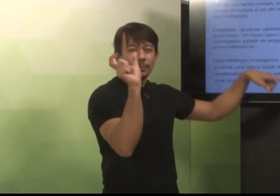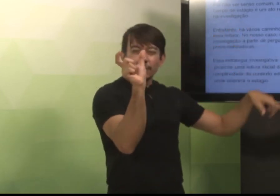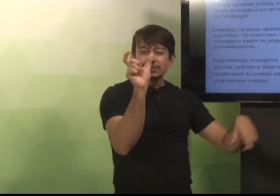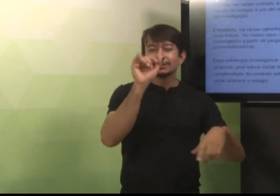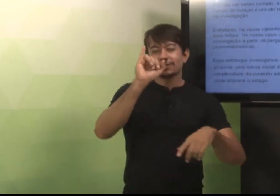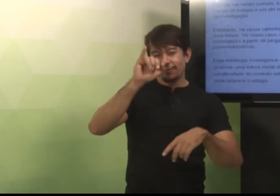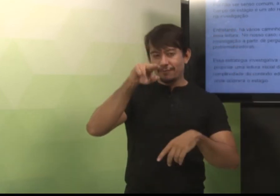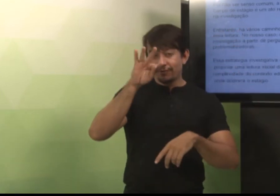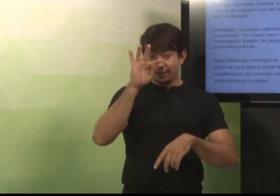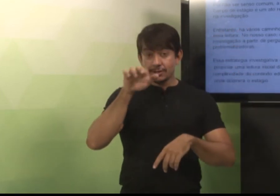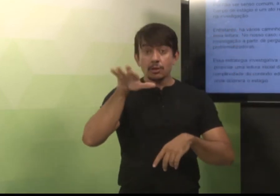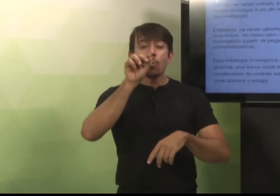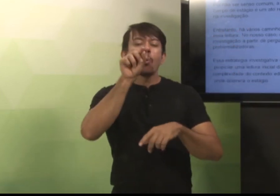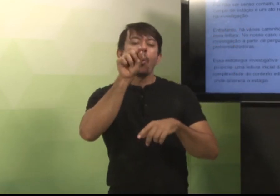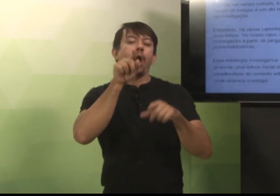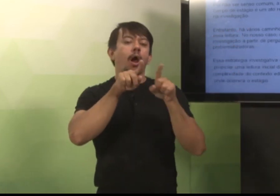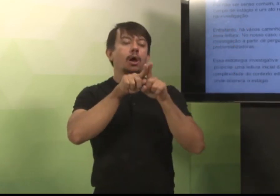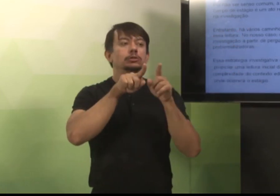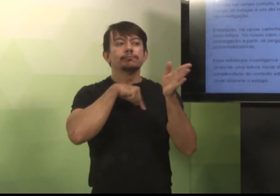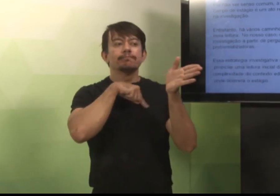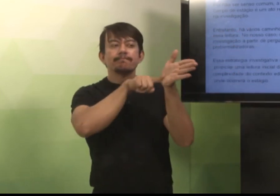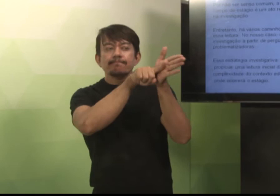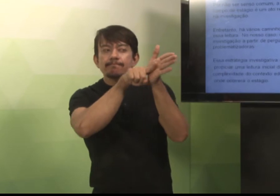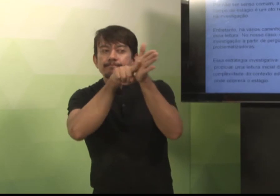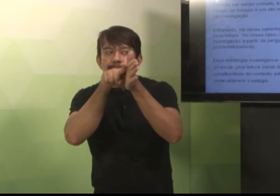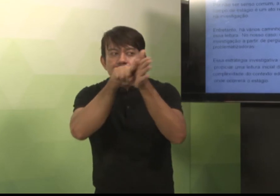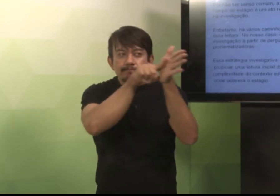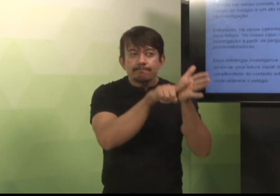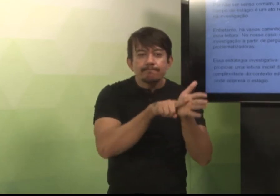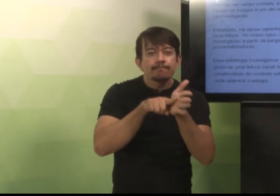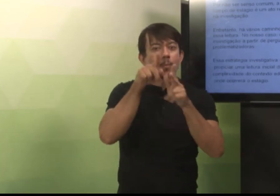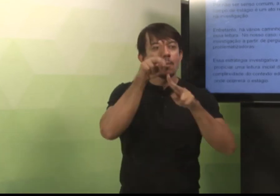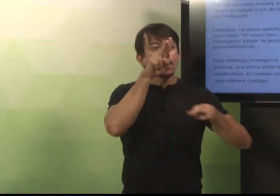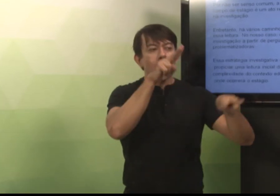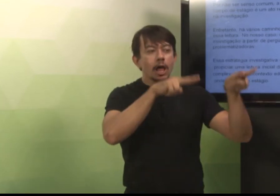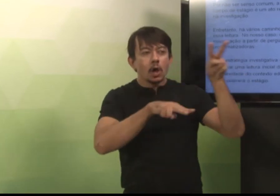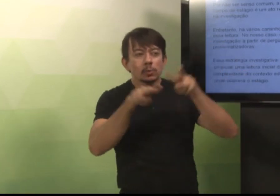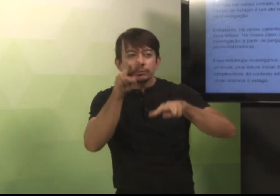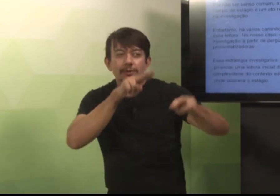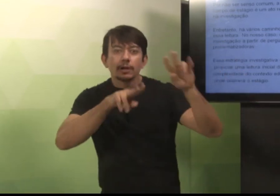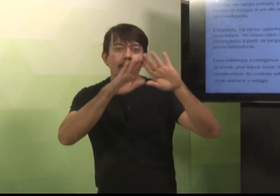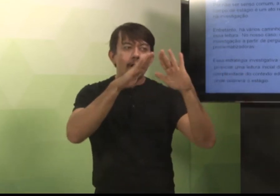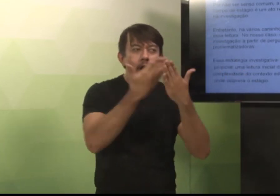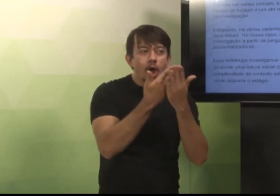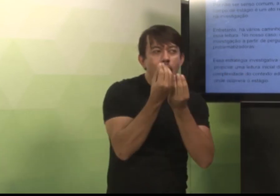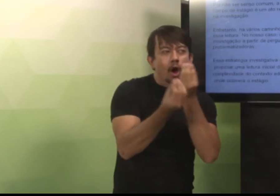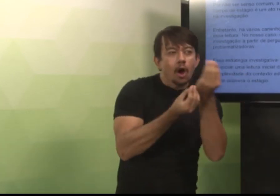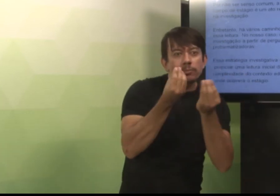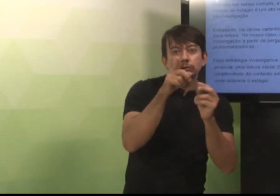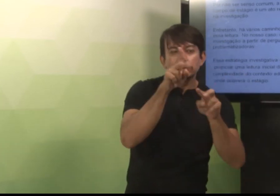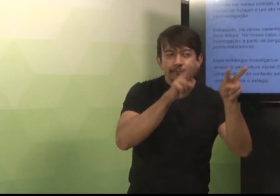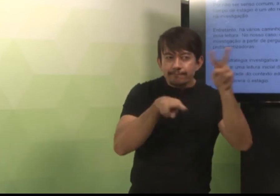Isso, essa é a palavra, investigação. Então, você fará isso. Vai analisar, observar essa